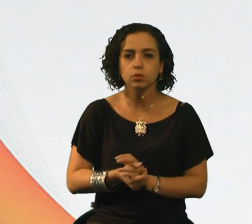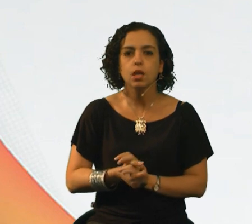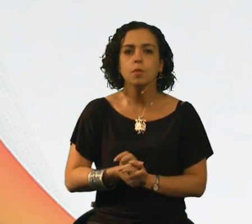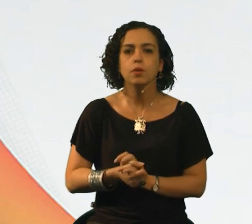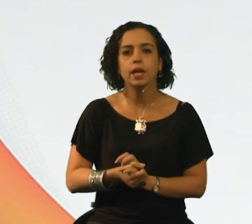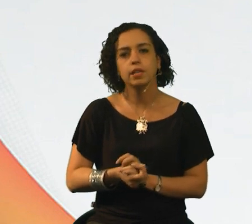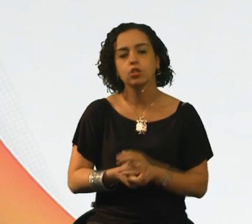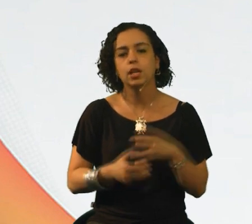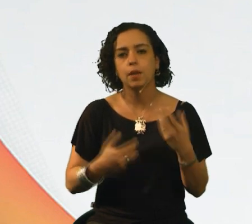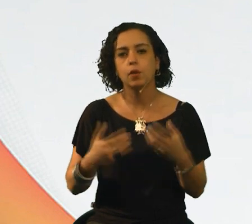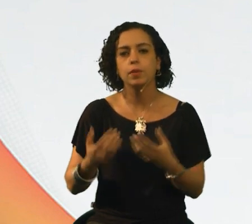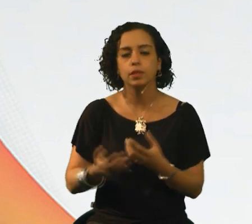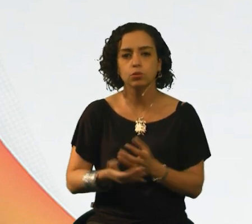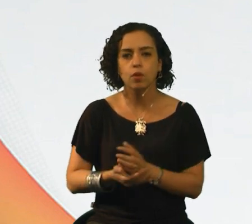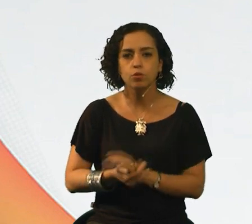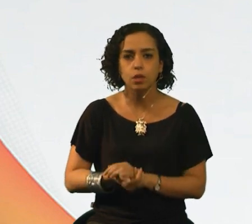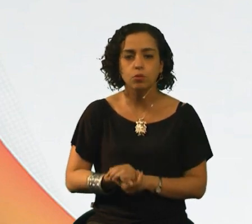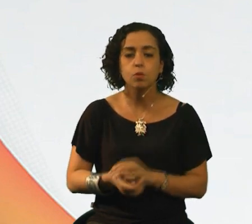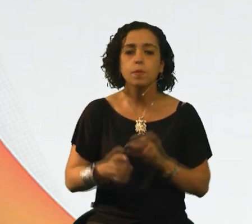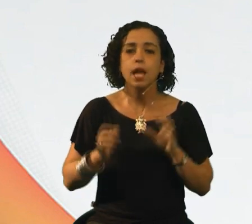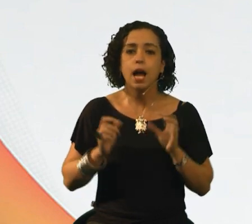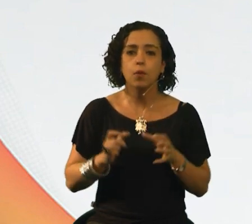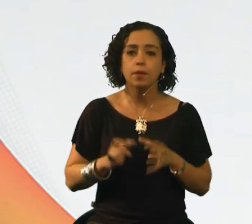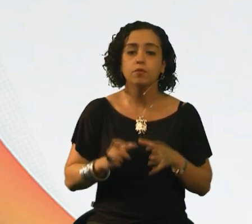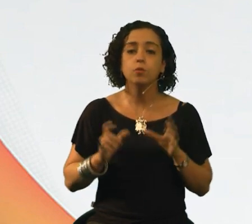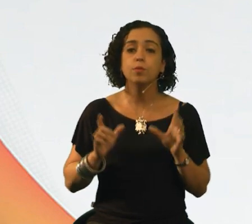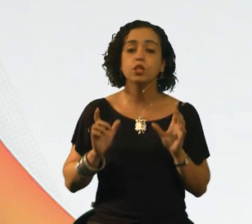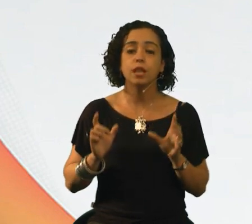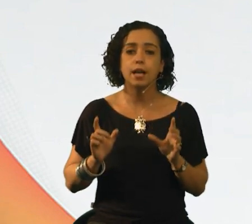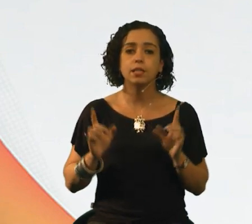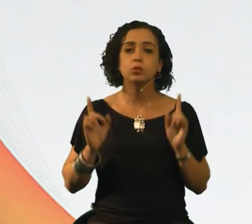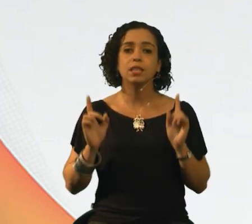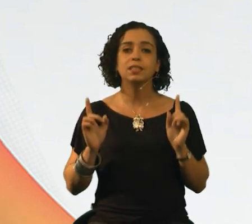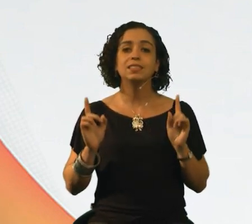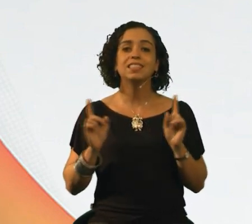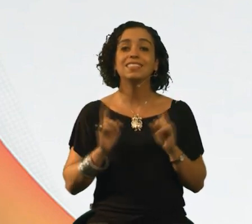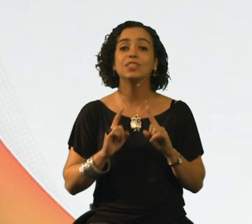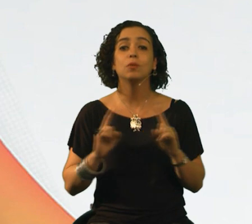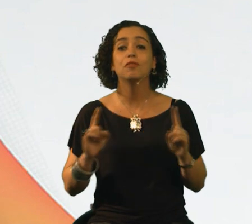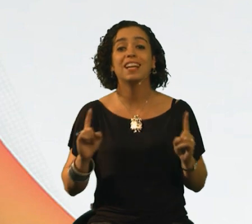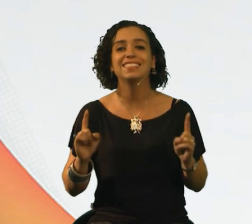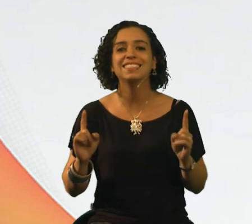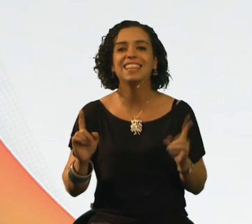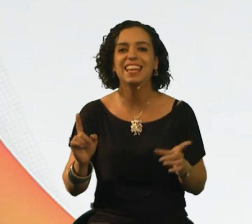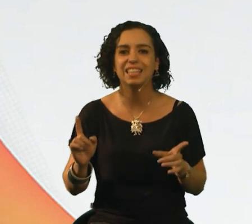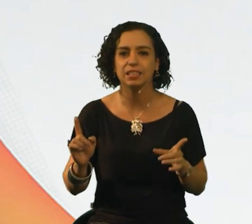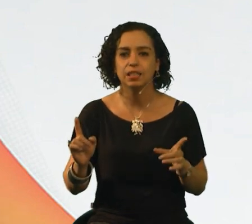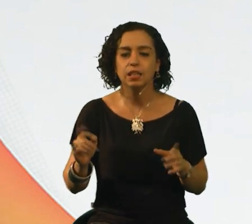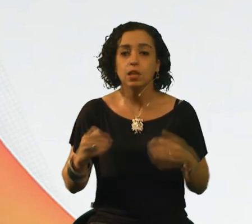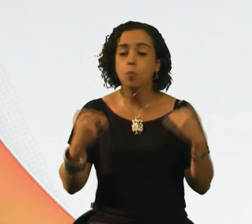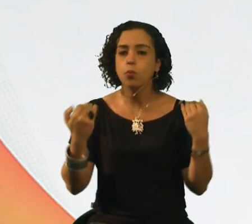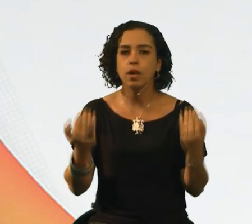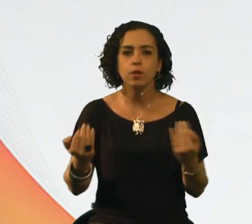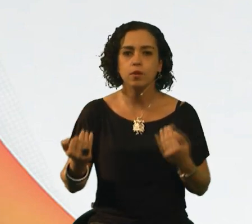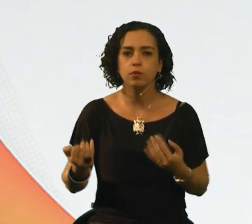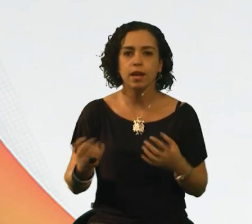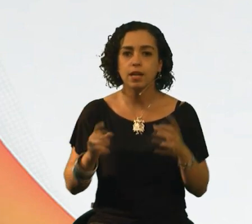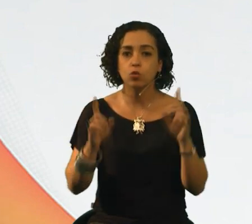alterando, porque aí a gente acaba cometendo novos erros. Agora, vamos imaginar que eu tenha esquecido uma frase inteira. Eu pulei uma frase,